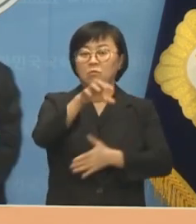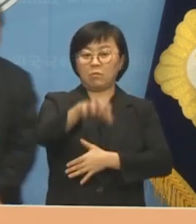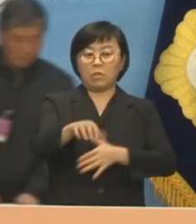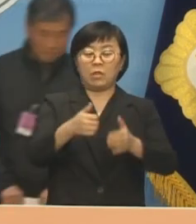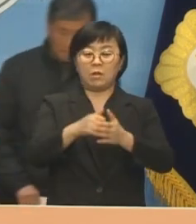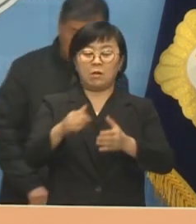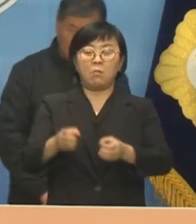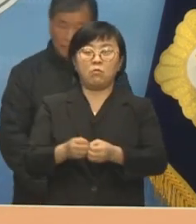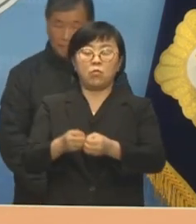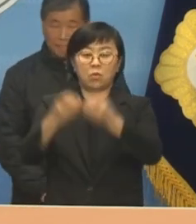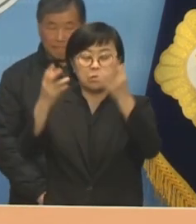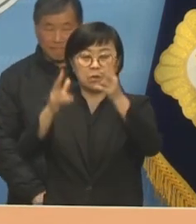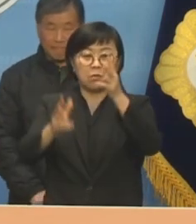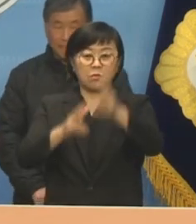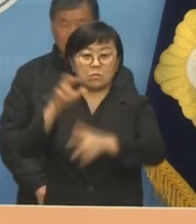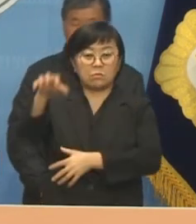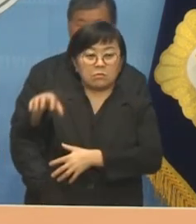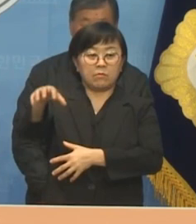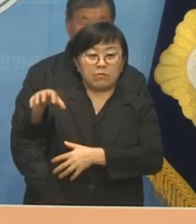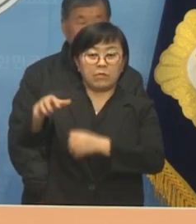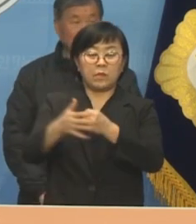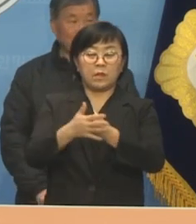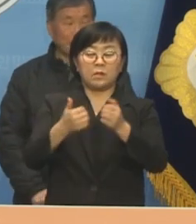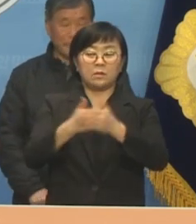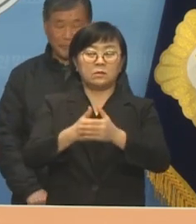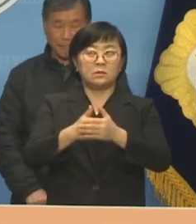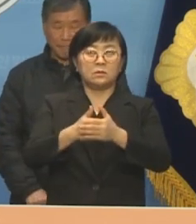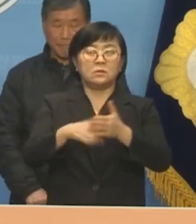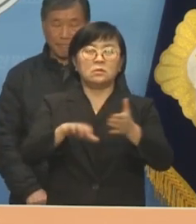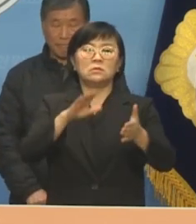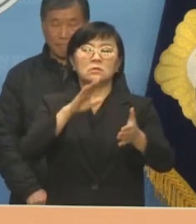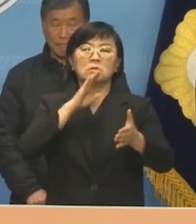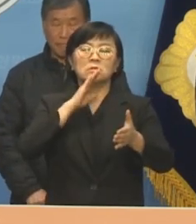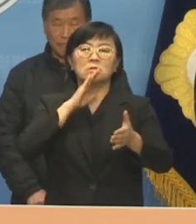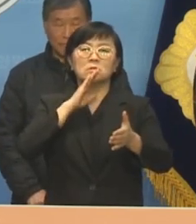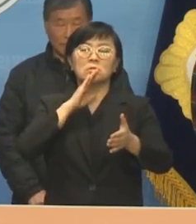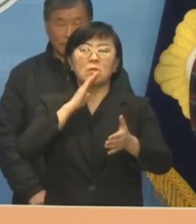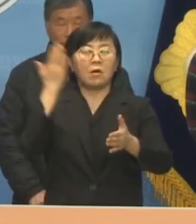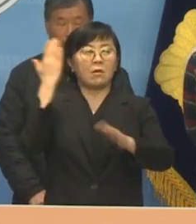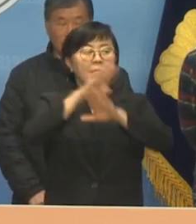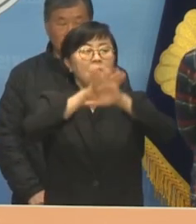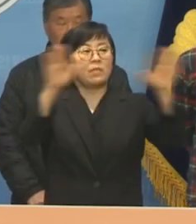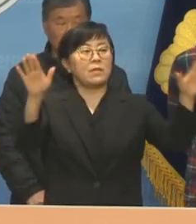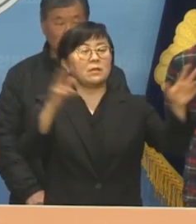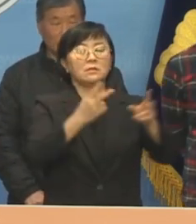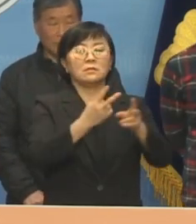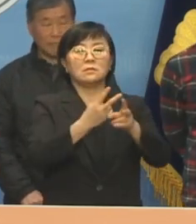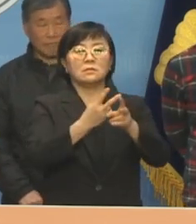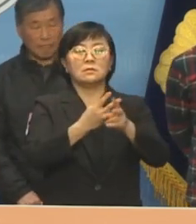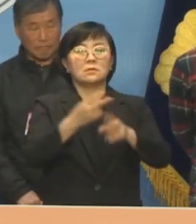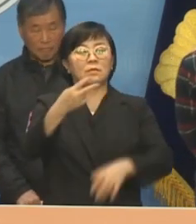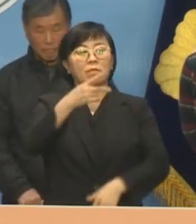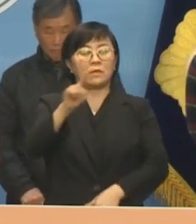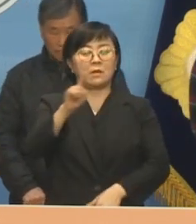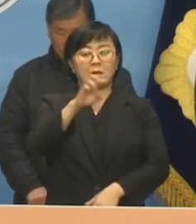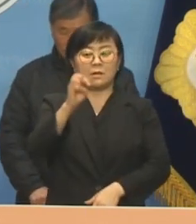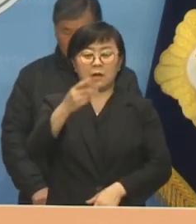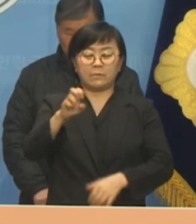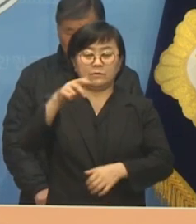폭탄 공장 있는 이마리 일대는 천연기념물인 하늘다람쥐, 참매, 담비,